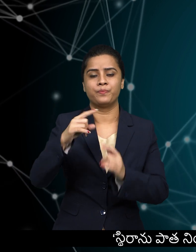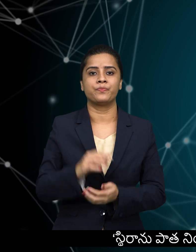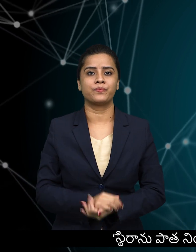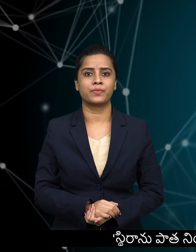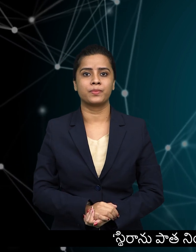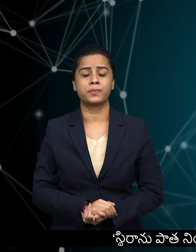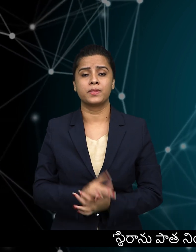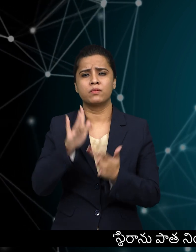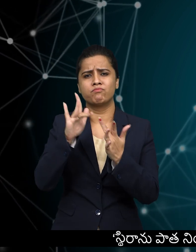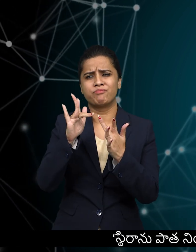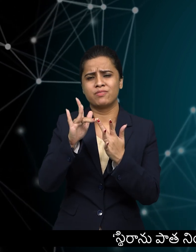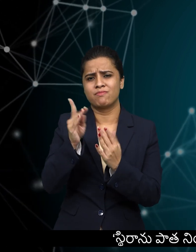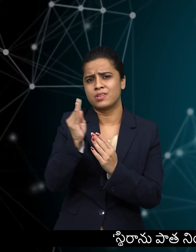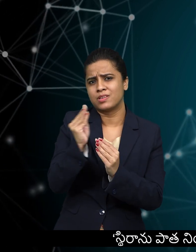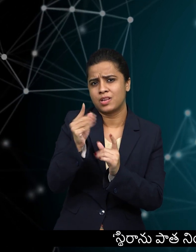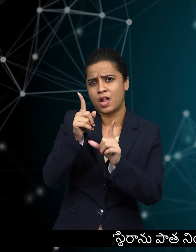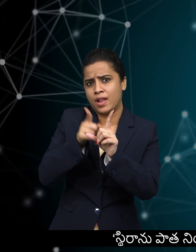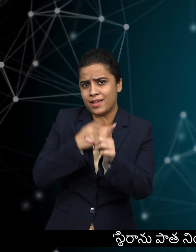అందించారు.